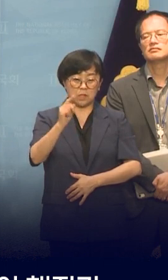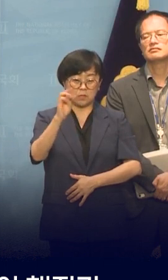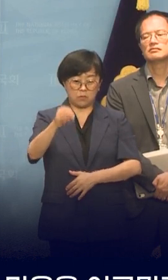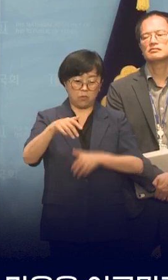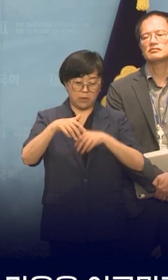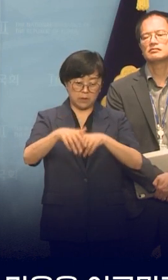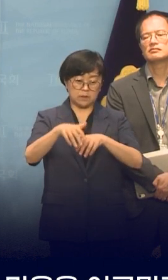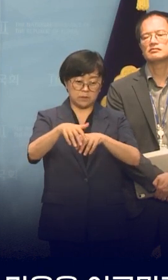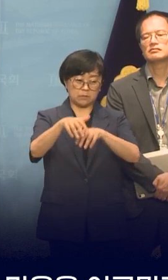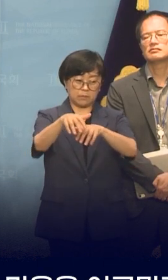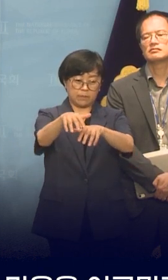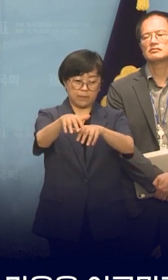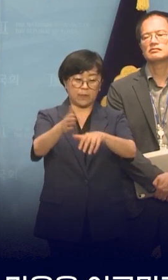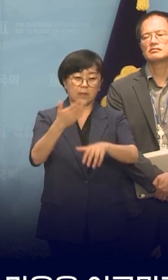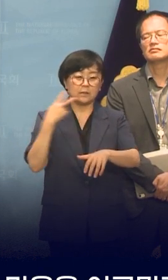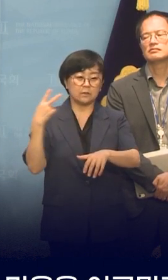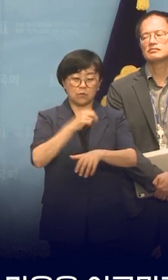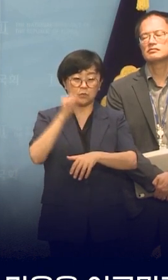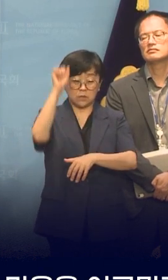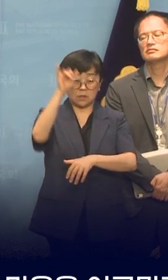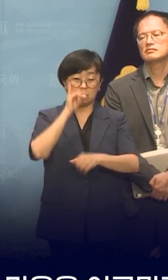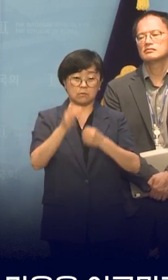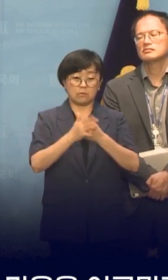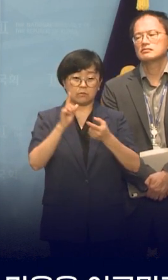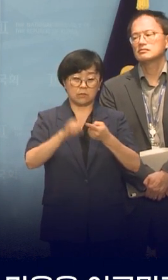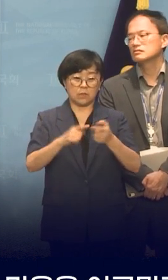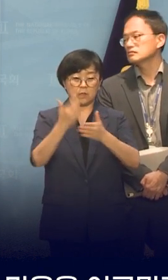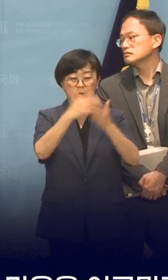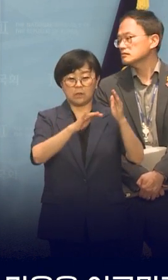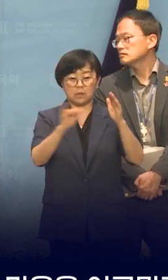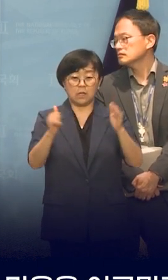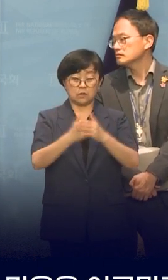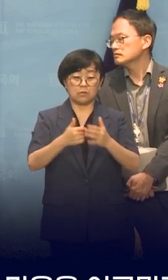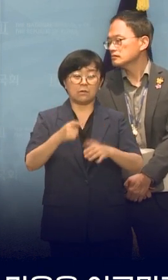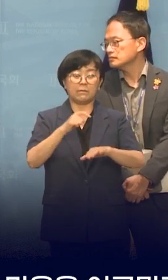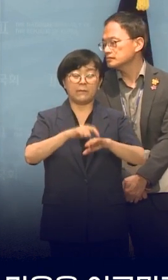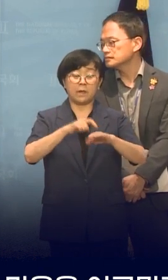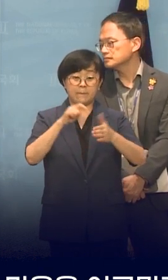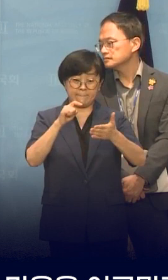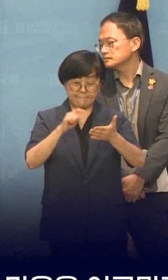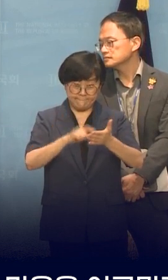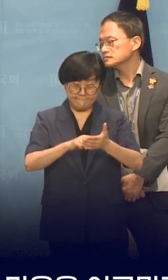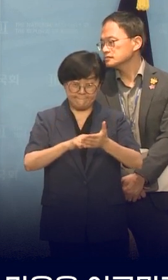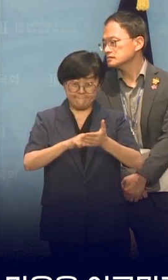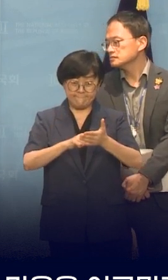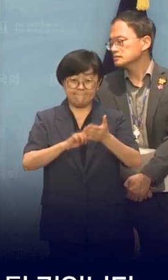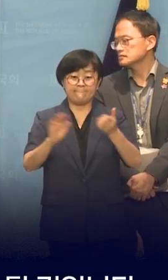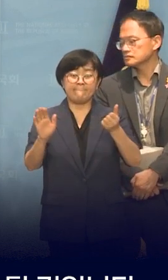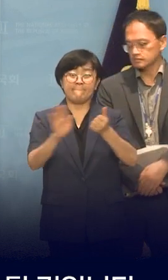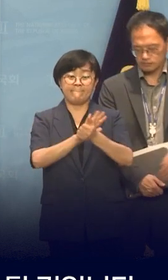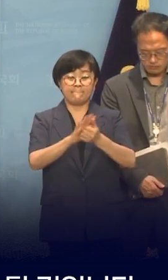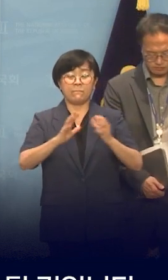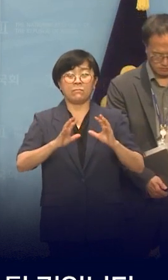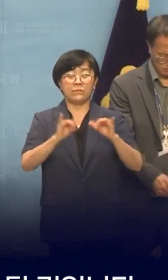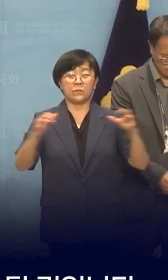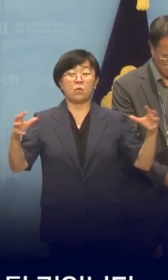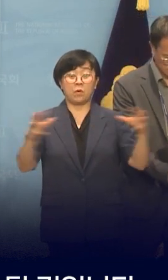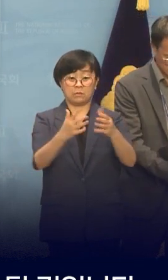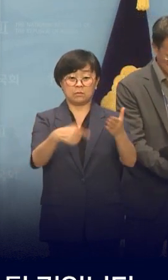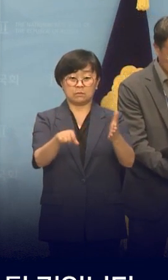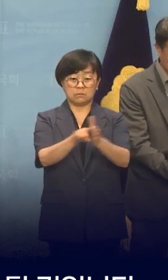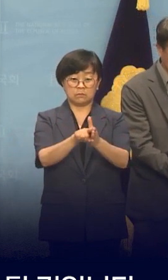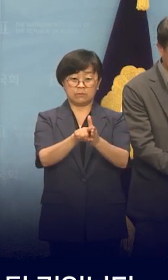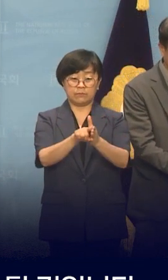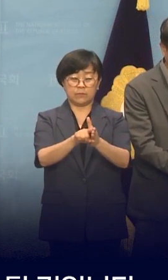릴레이 행진과 당직 농성을 이어가고 있는 유가족의 아픈 마음을 어루만져 주고 국민 통합을